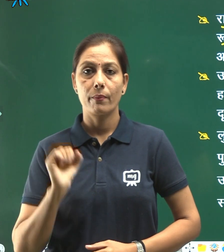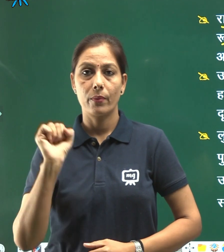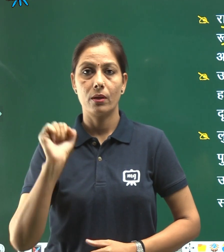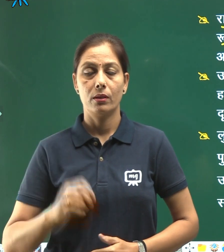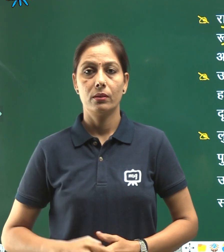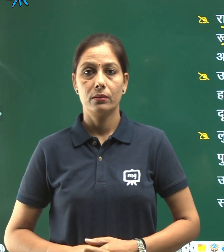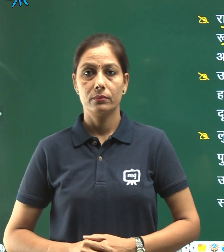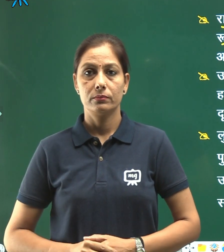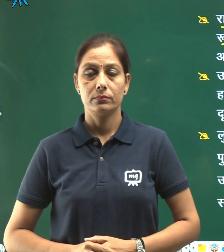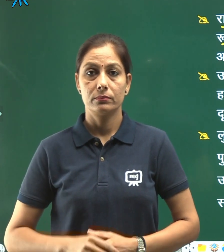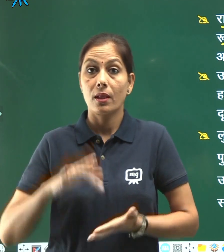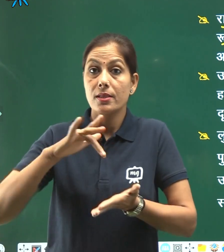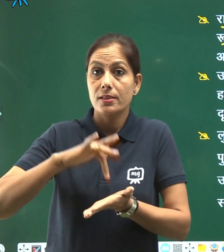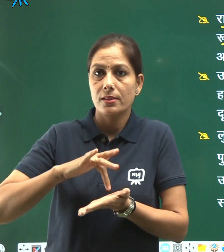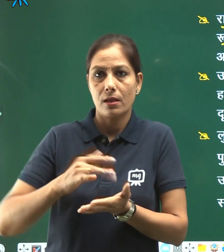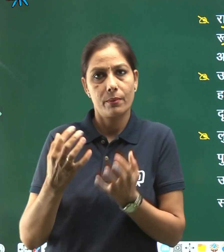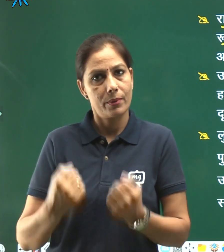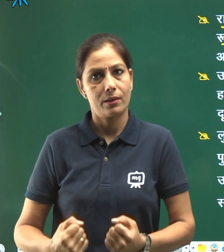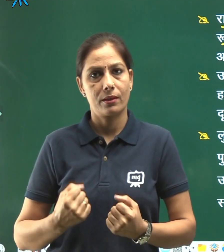अपना स्थान मिल गया।